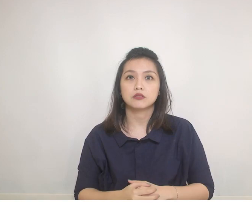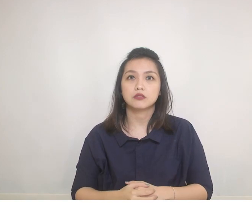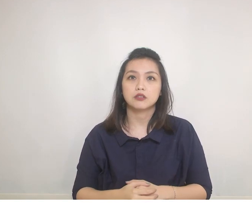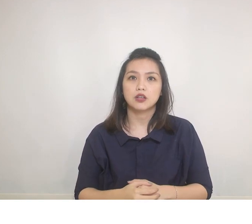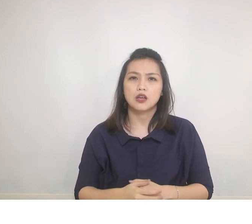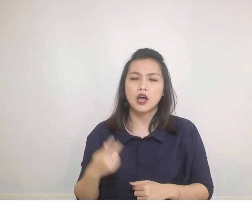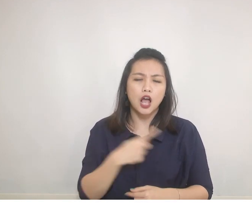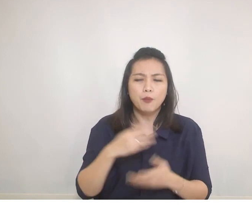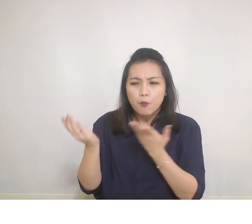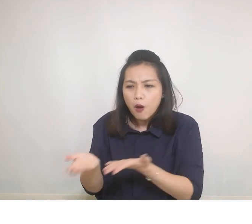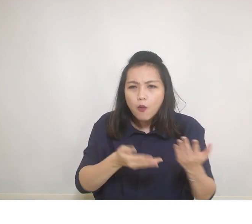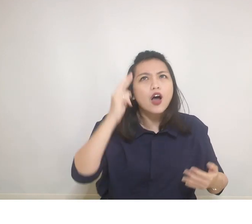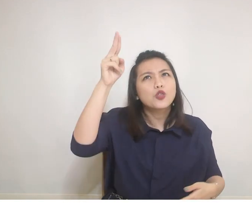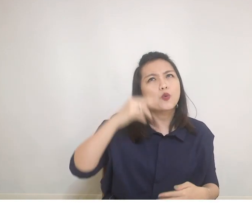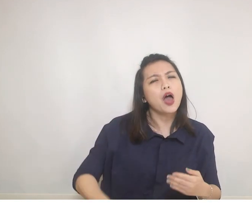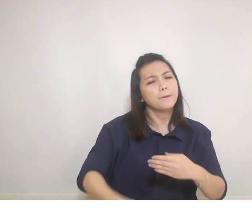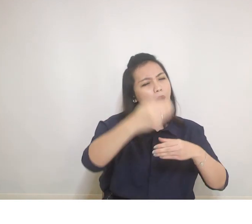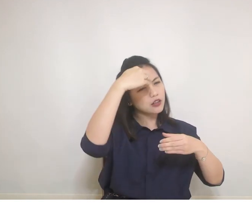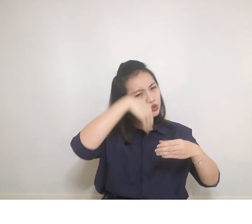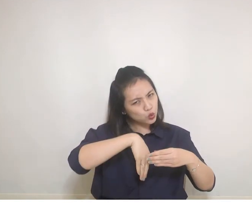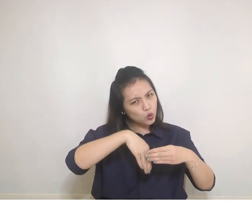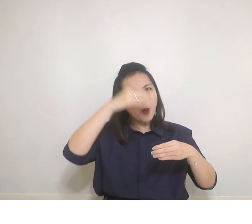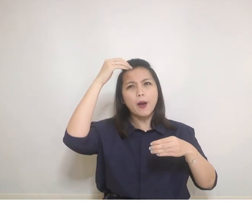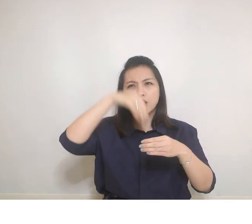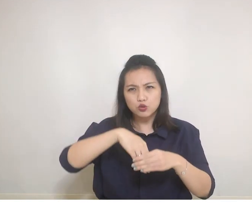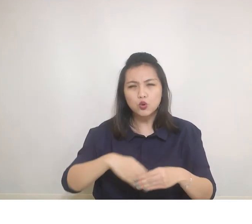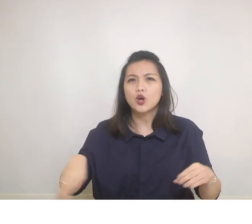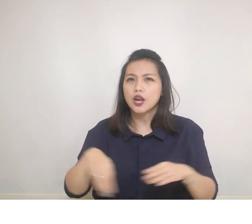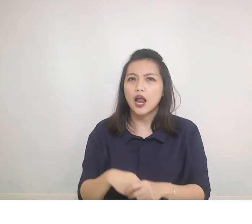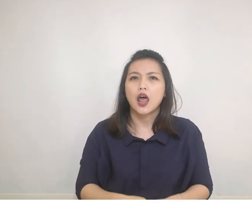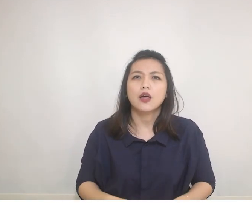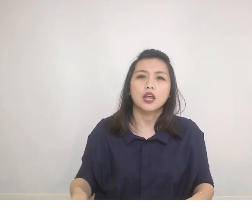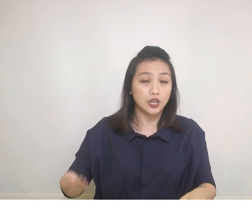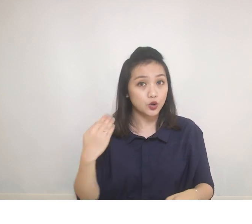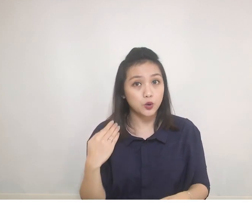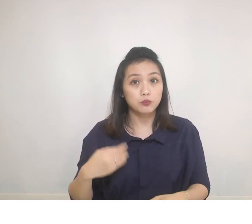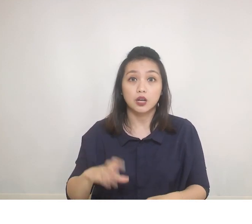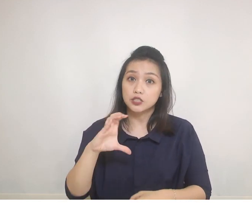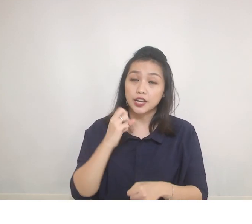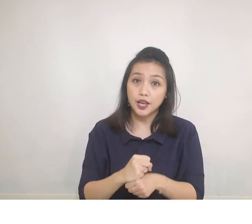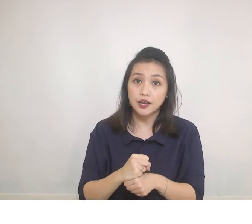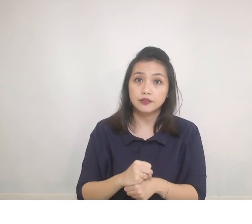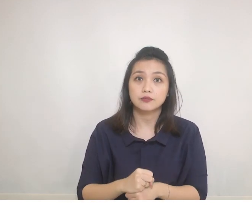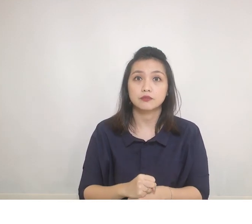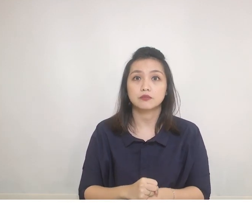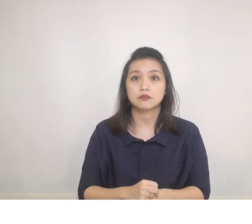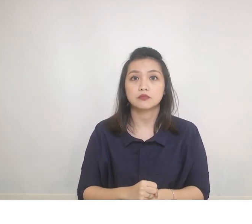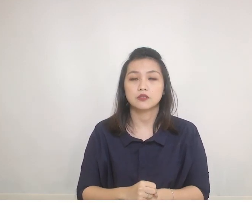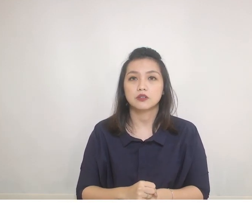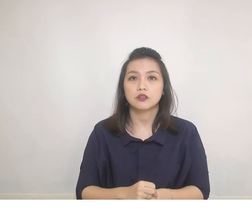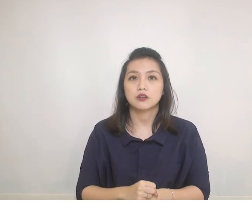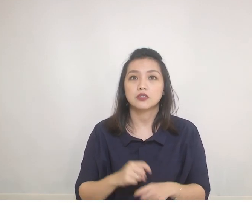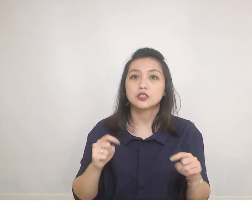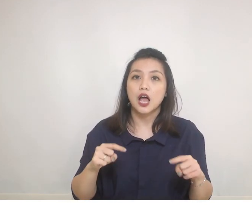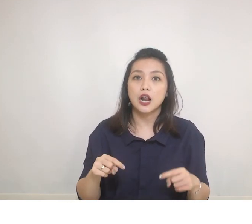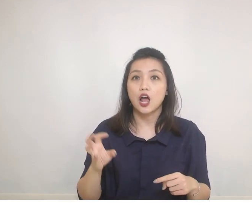6 bulan. 8 bulan. 6-8 bulan. Wow. Seperti itu. Ya. Itu puji Tuhan. Itu Anda tidak memanipulasi urapan